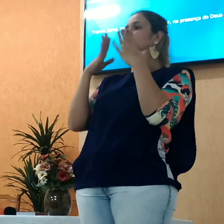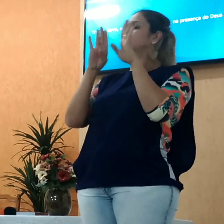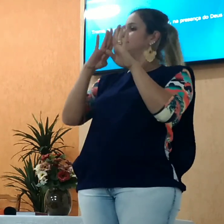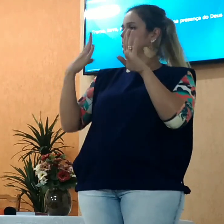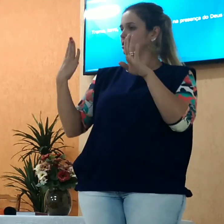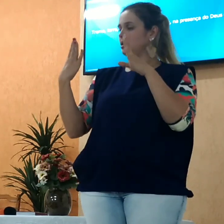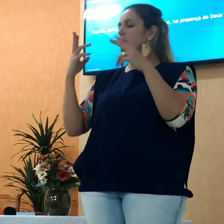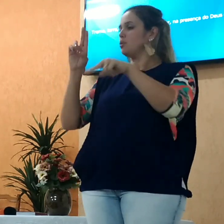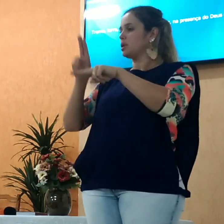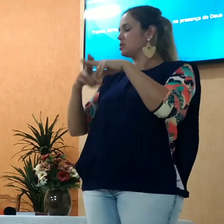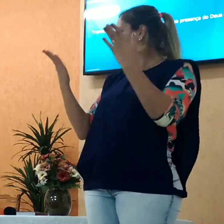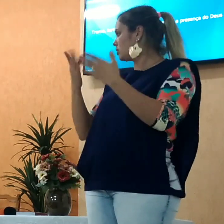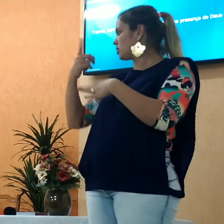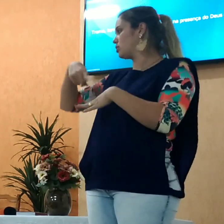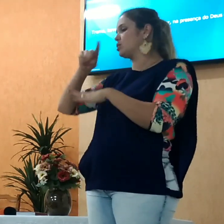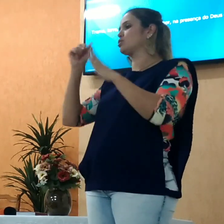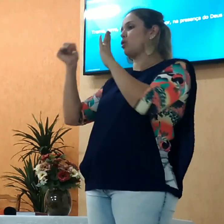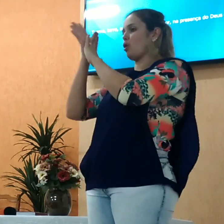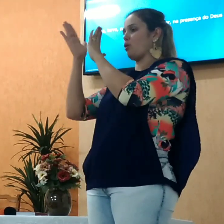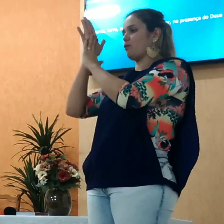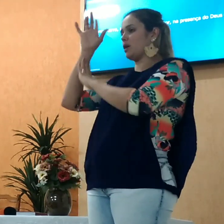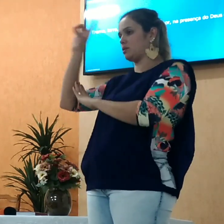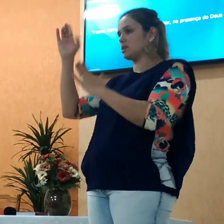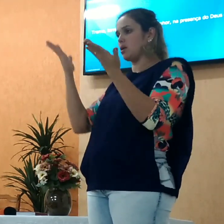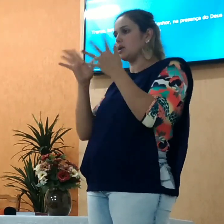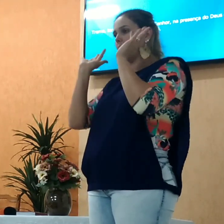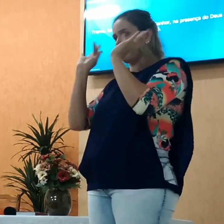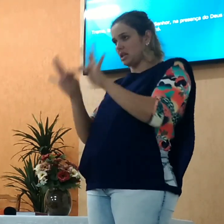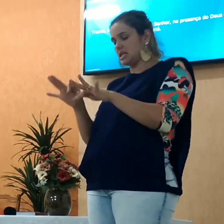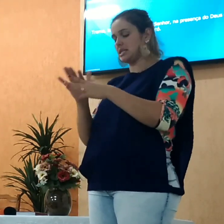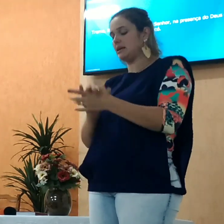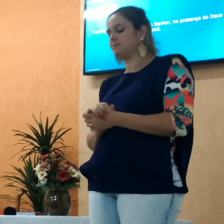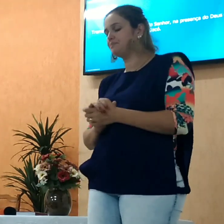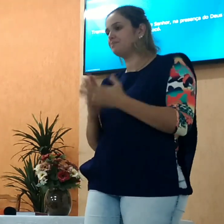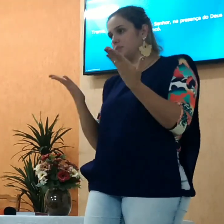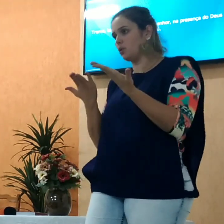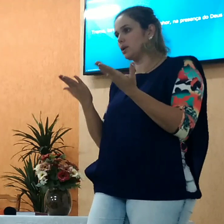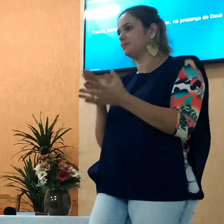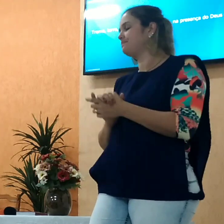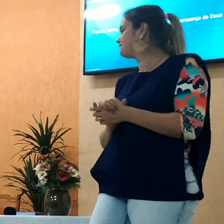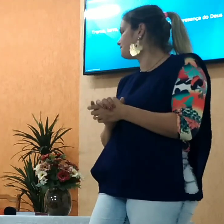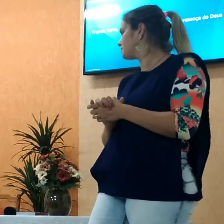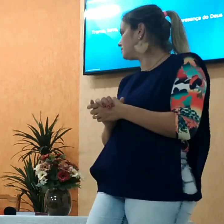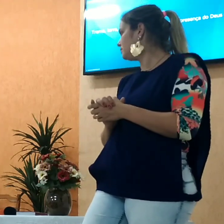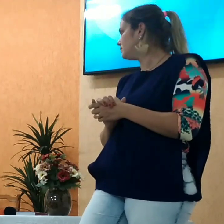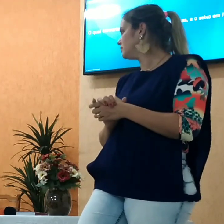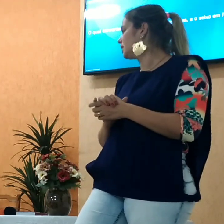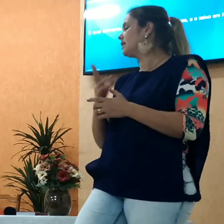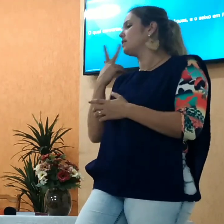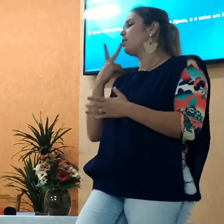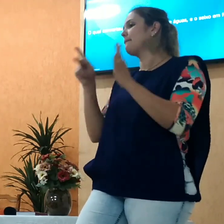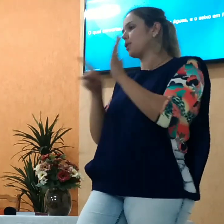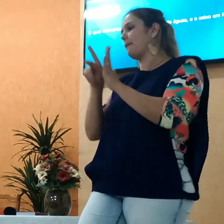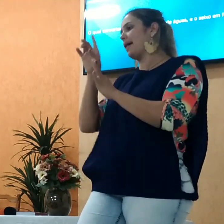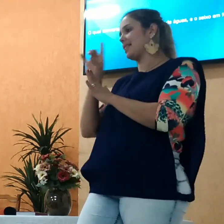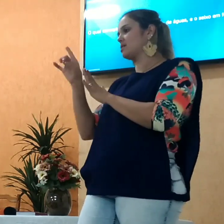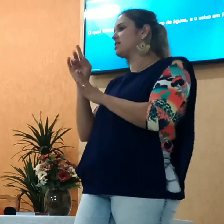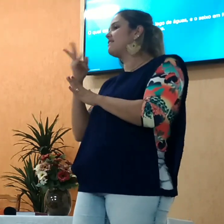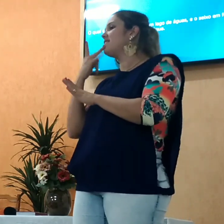Senhor. E quando nós agora, para encerrar, e nós chegamos e dizemos: olha, isto procede do Senhor. O